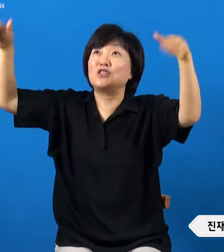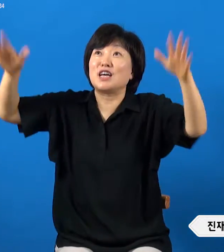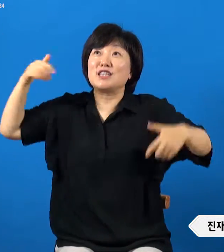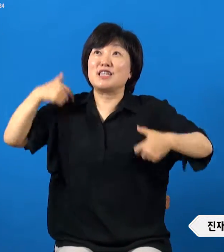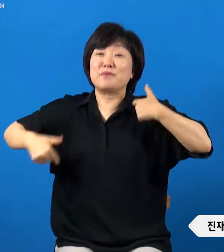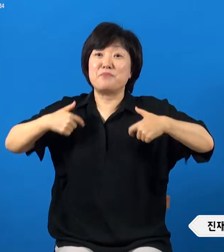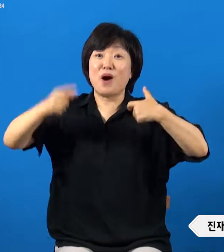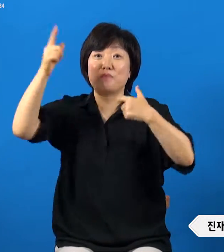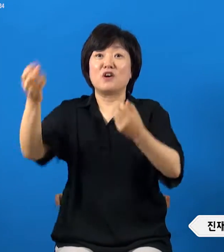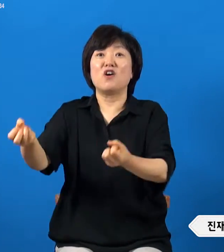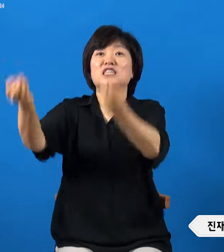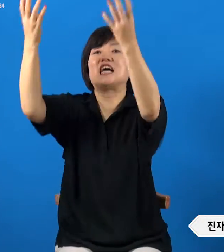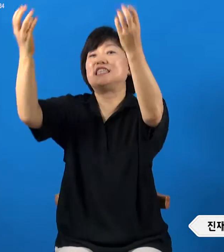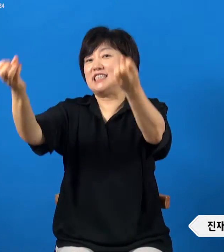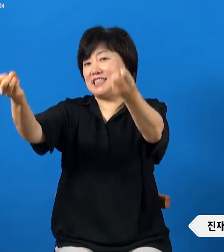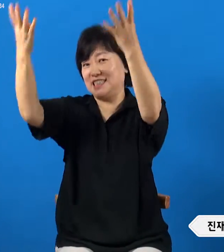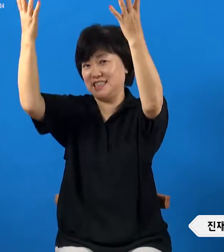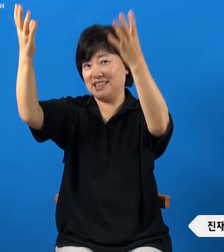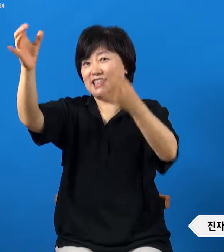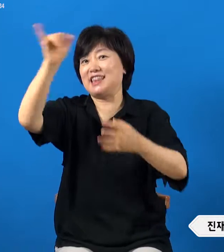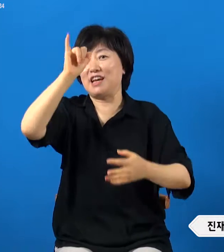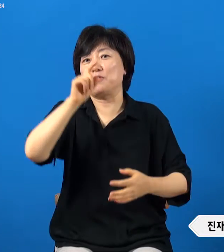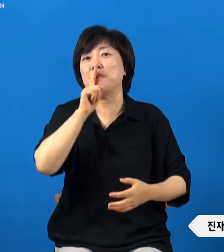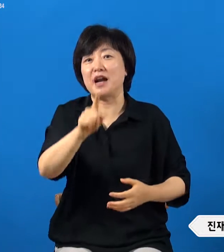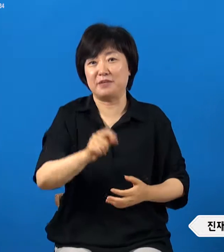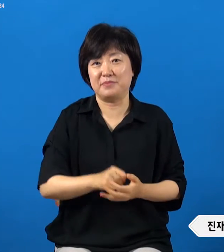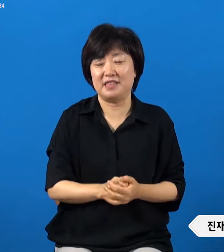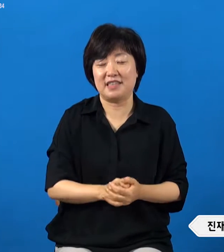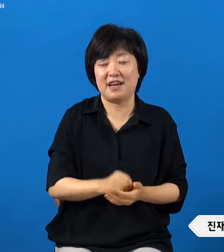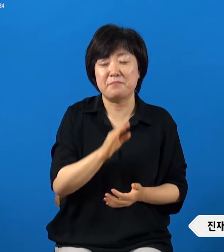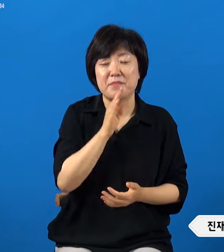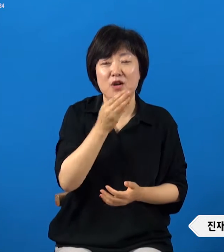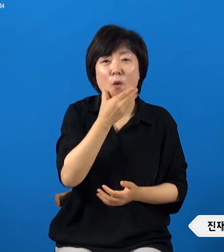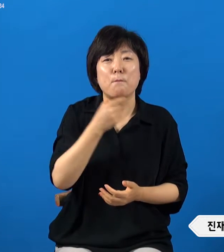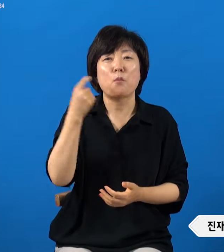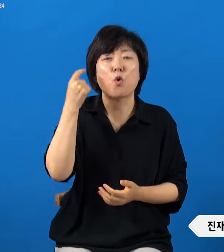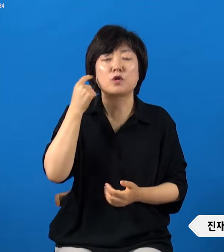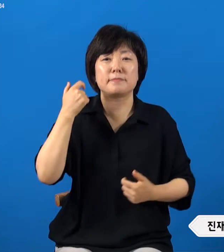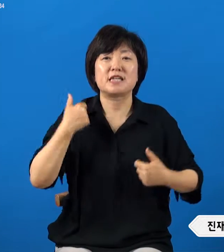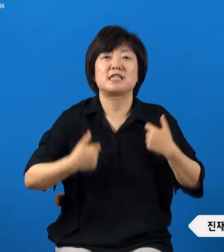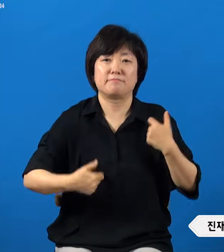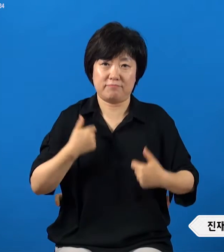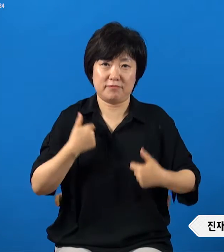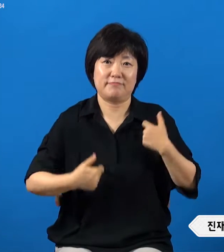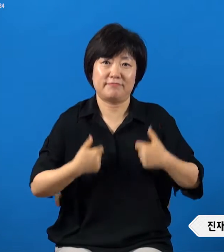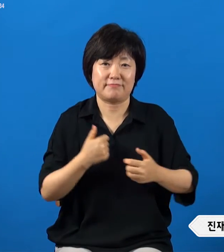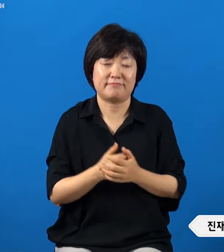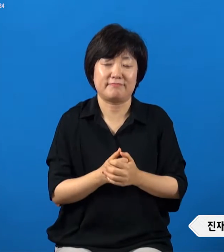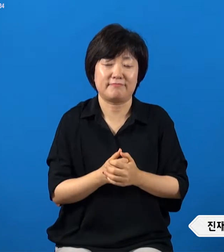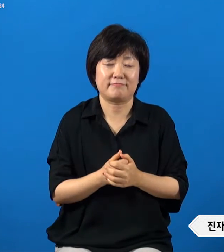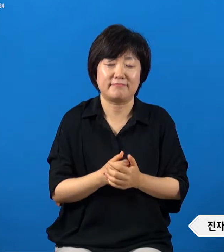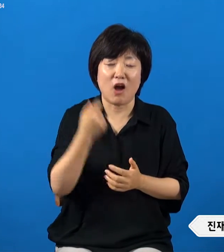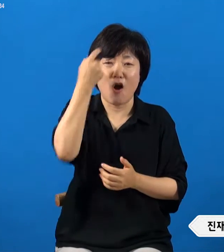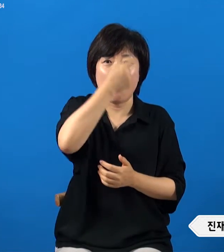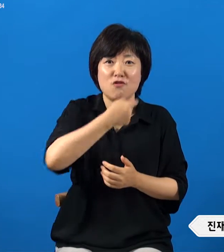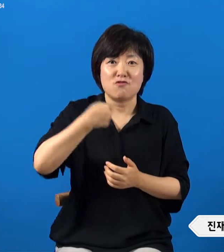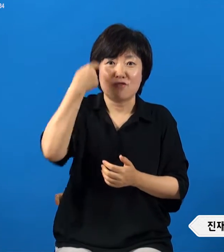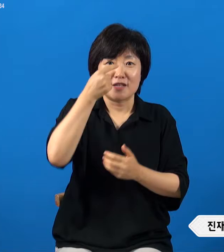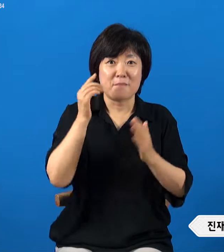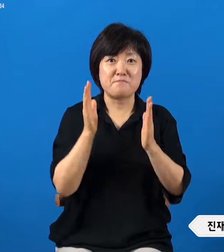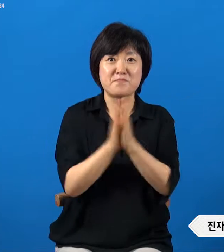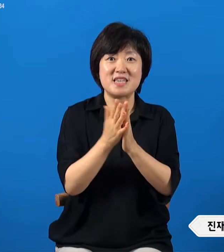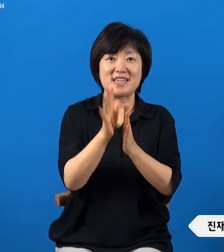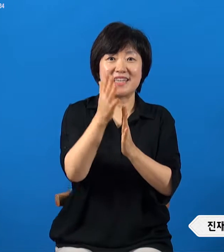벌어진다고 말합니다. 거기에는 복음의 기쁨이 있기 때문입니다. 그래서 얼굴에서 빛이 나는